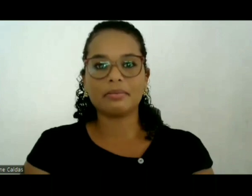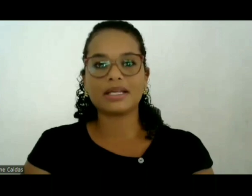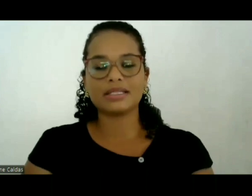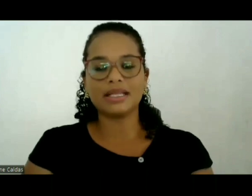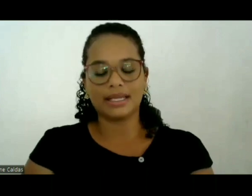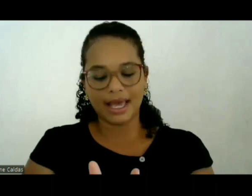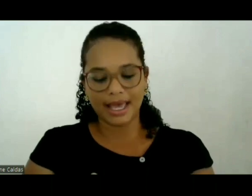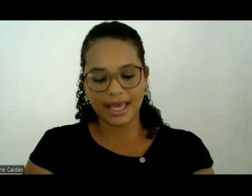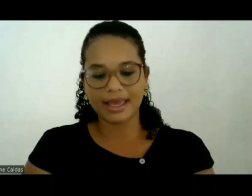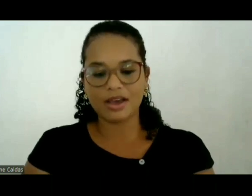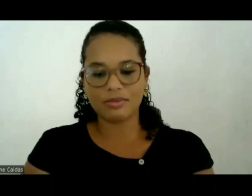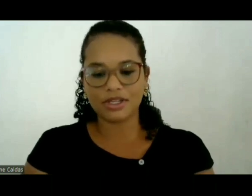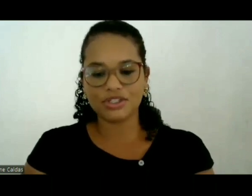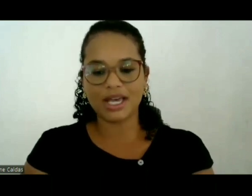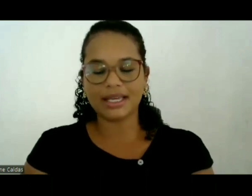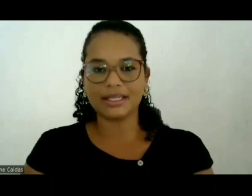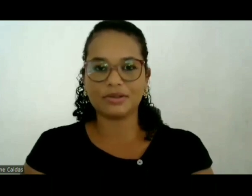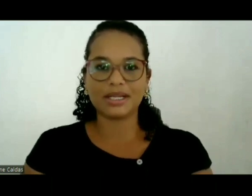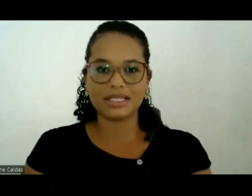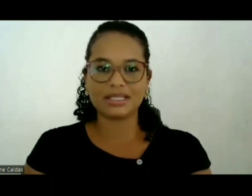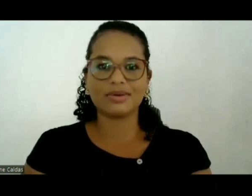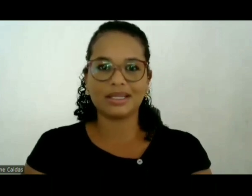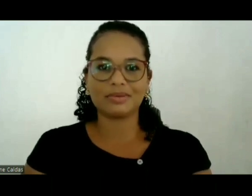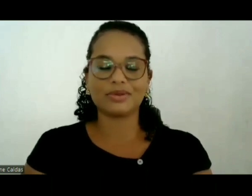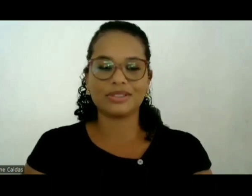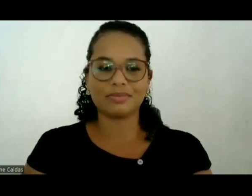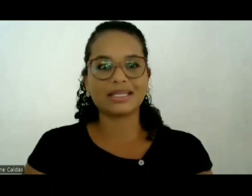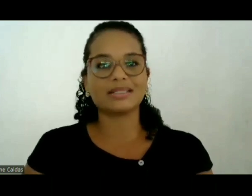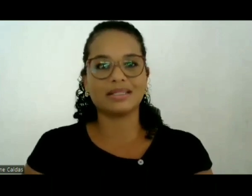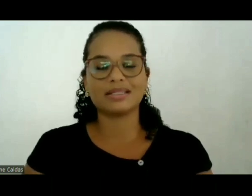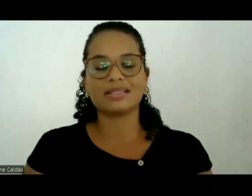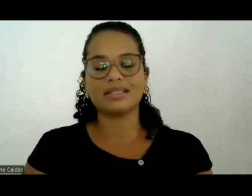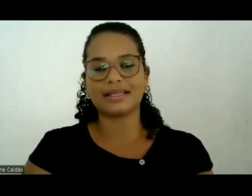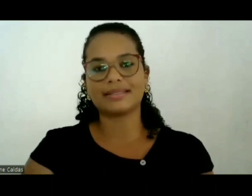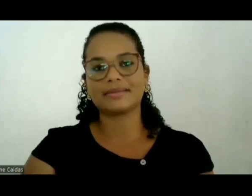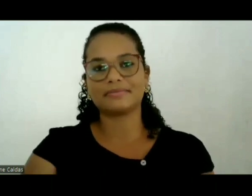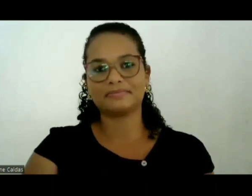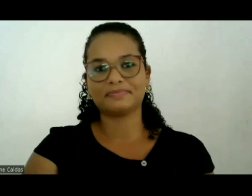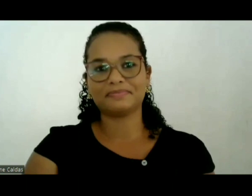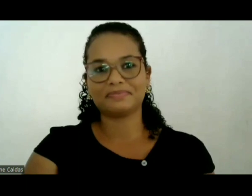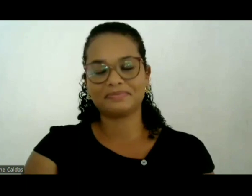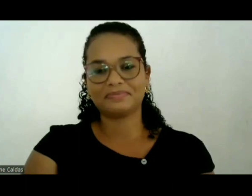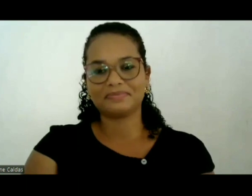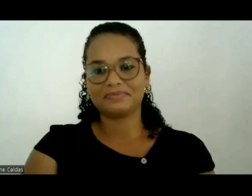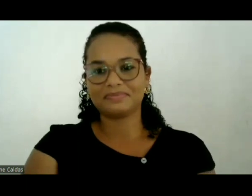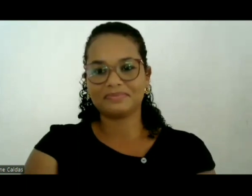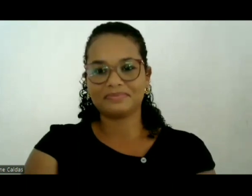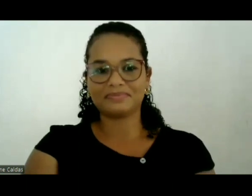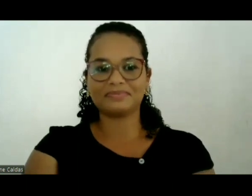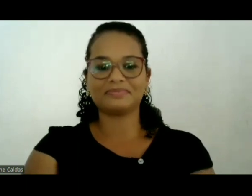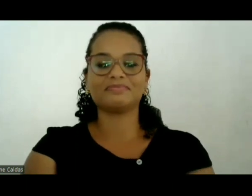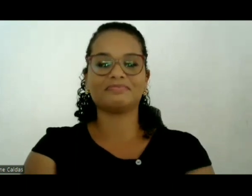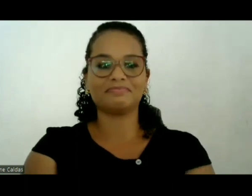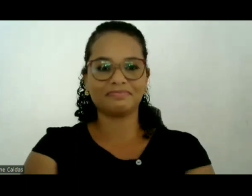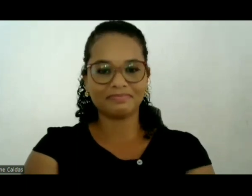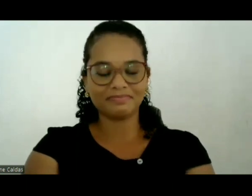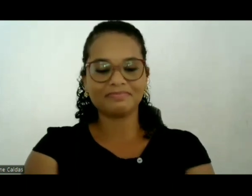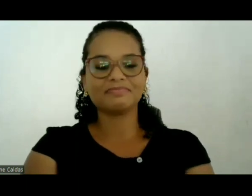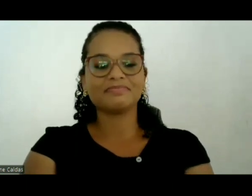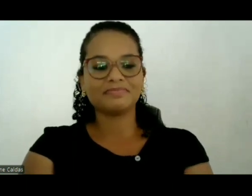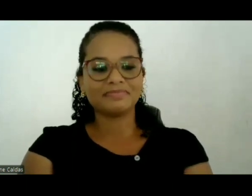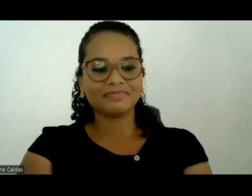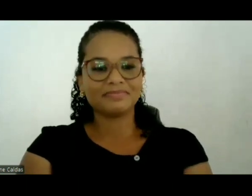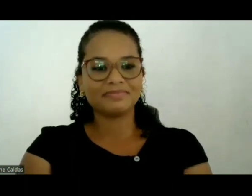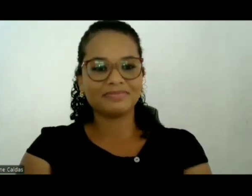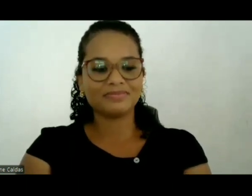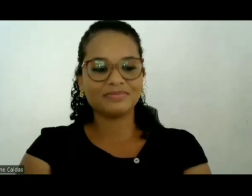ela brasileira. É realmente aqui do Brasil a língua brasileira de sinais. Olha só que interessante, né? Tem o